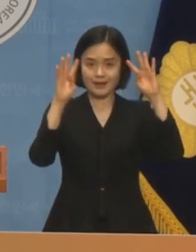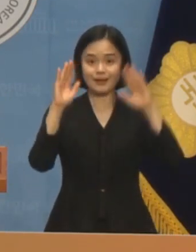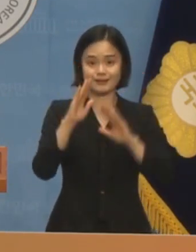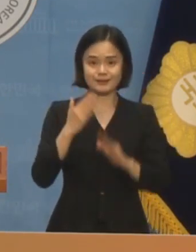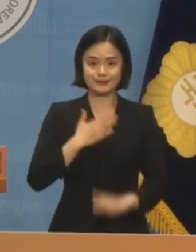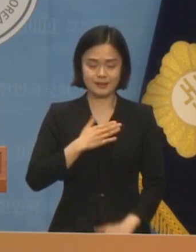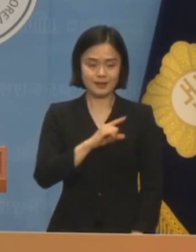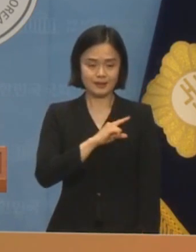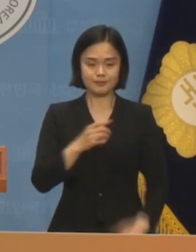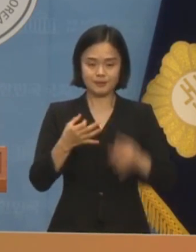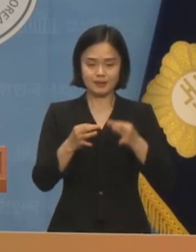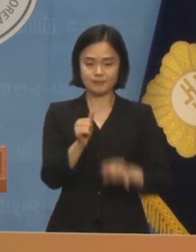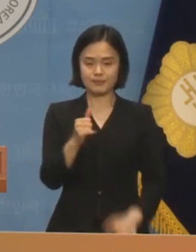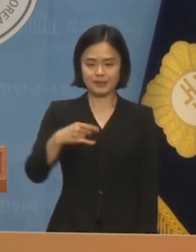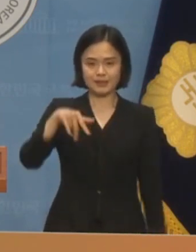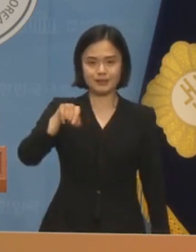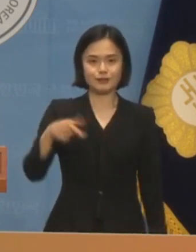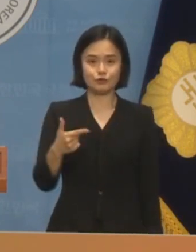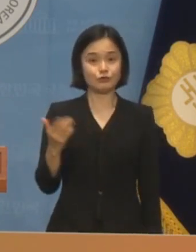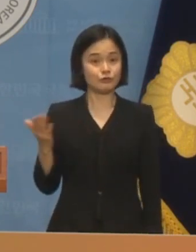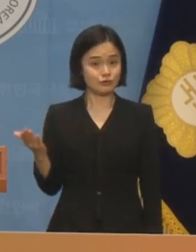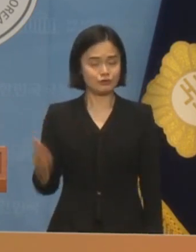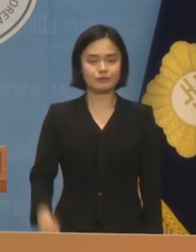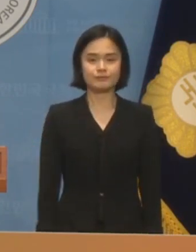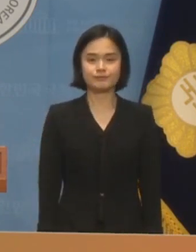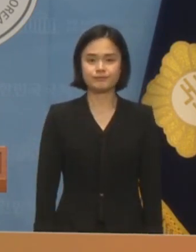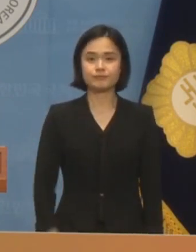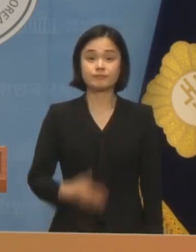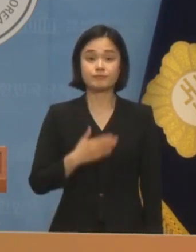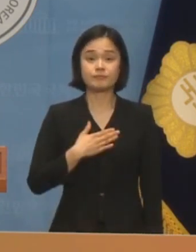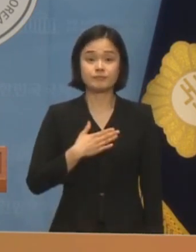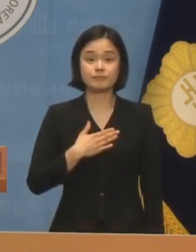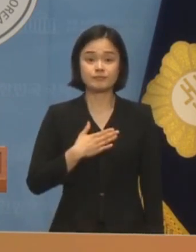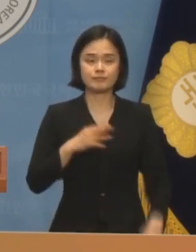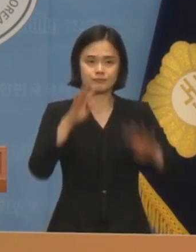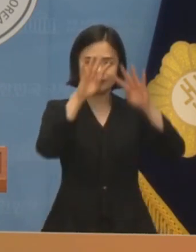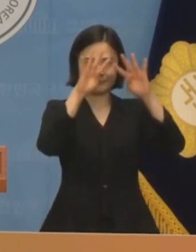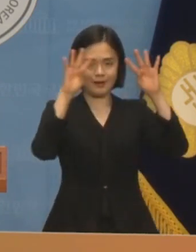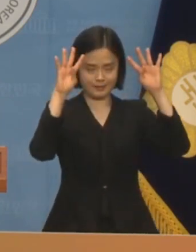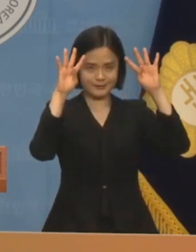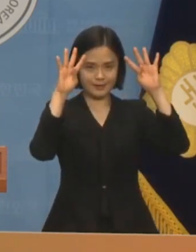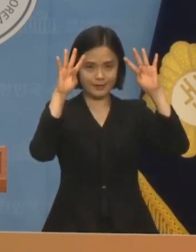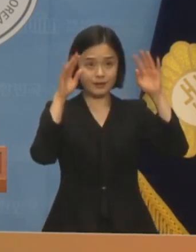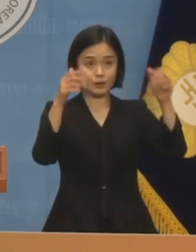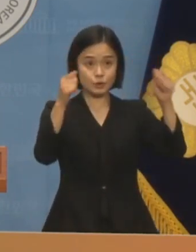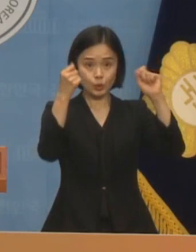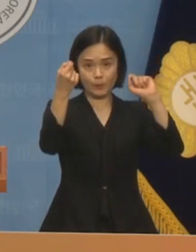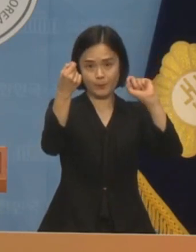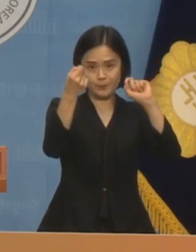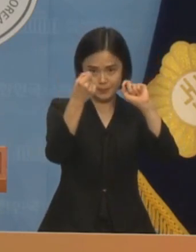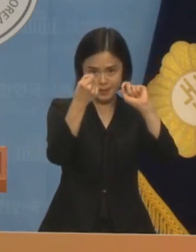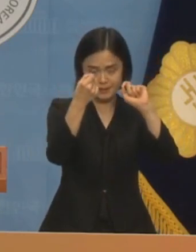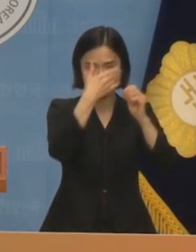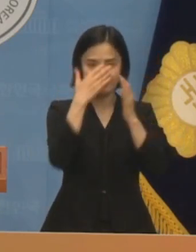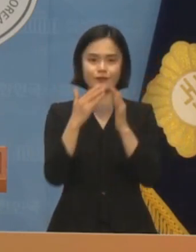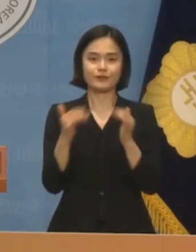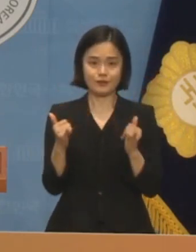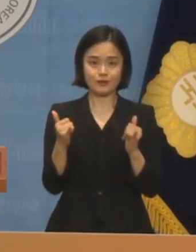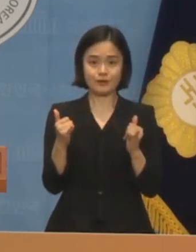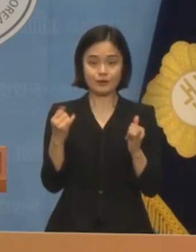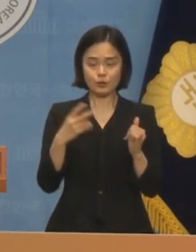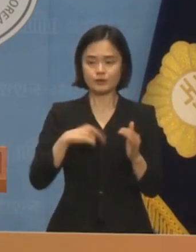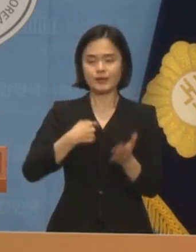김희준이라고 합니다. 저는 졸업을 앞둔 청년으로서 그리고 자립을 앞둔